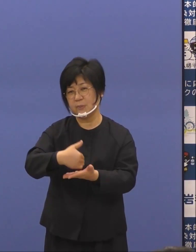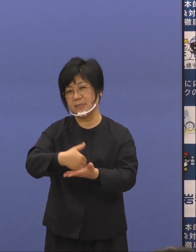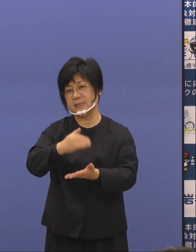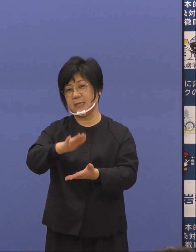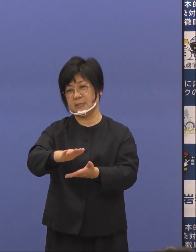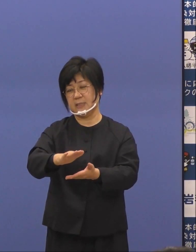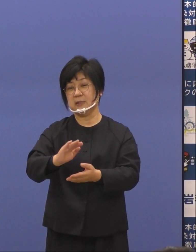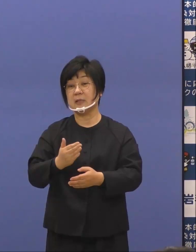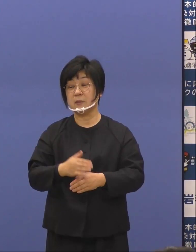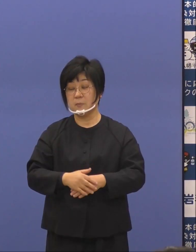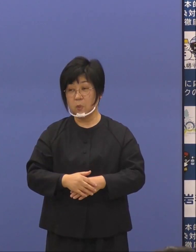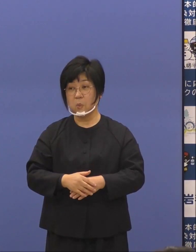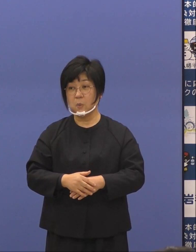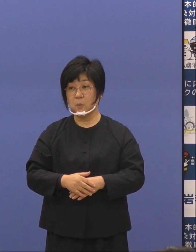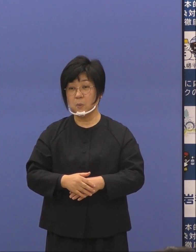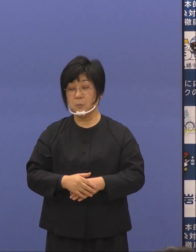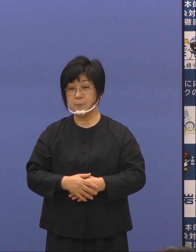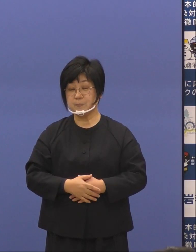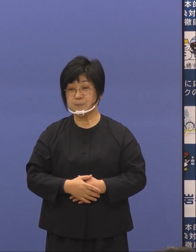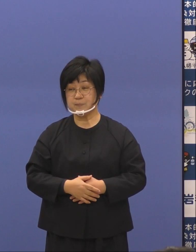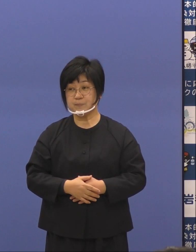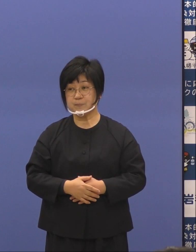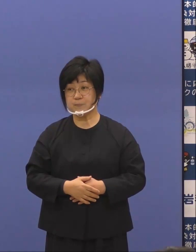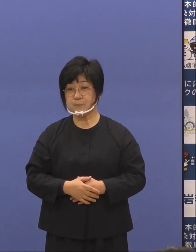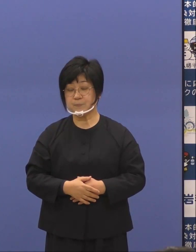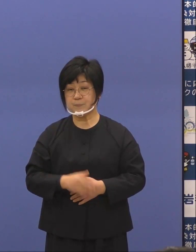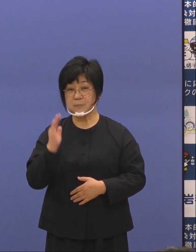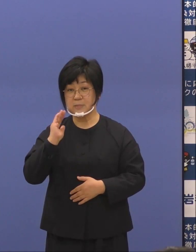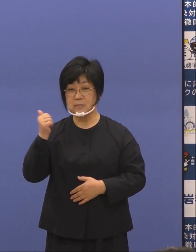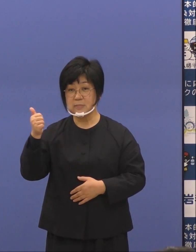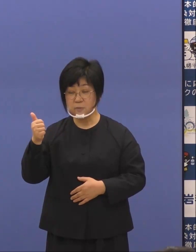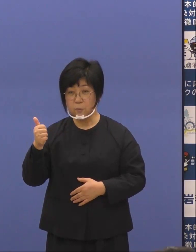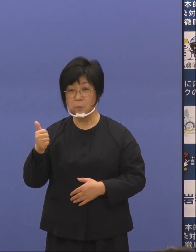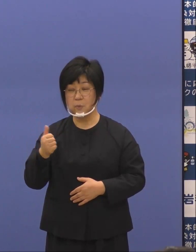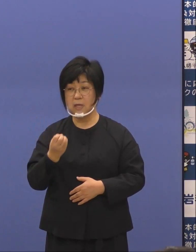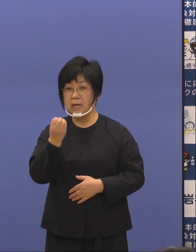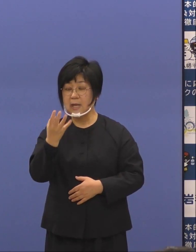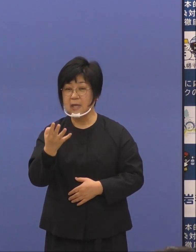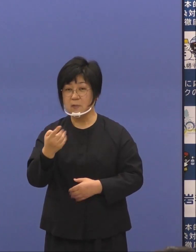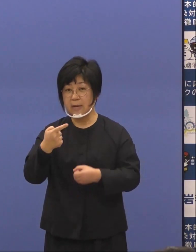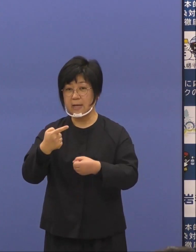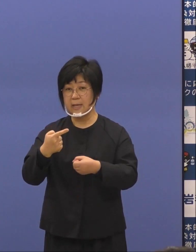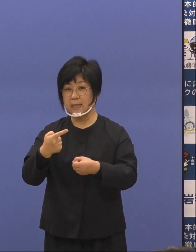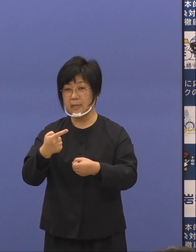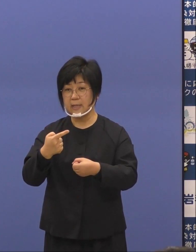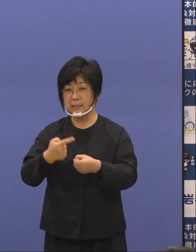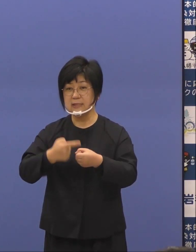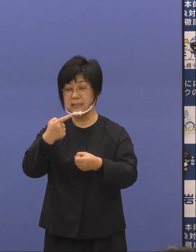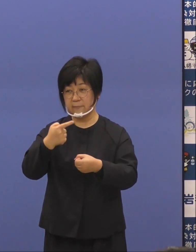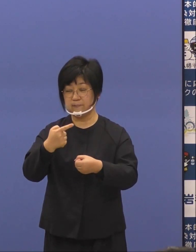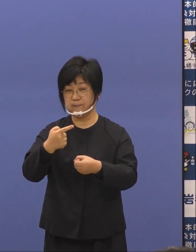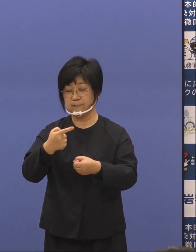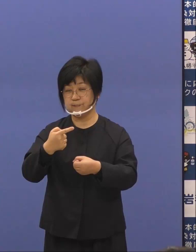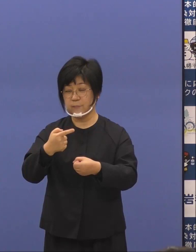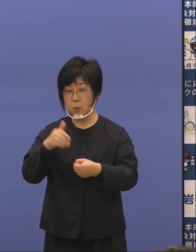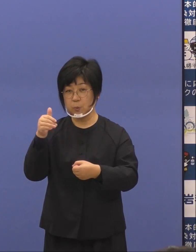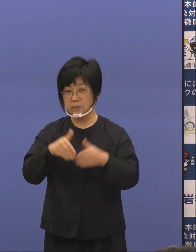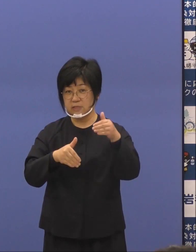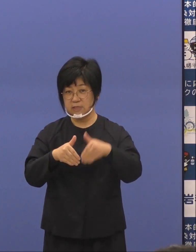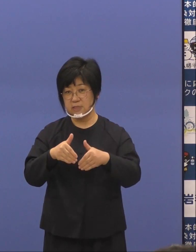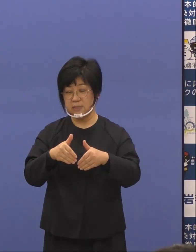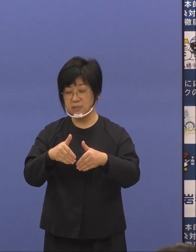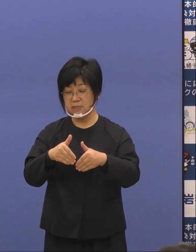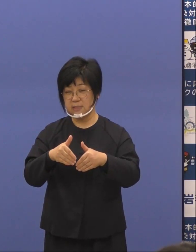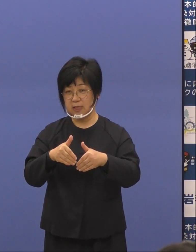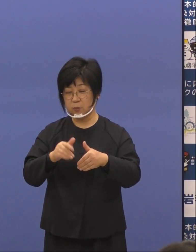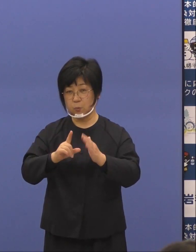してですね、達増知事 の、 あの令和元年の2019年のですね、知事選をこう振り返ると、非常に